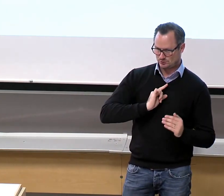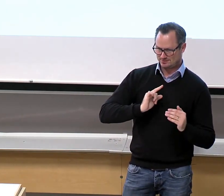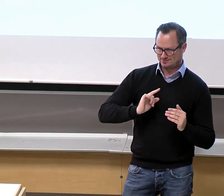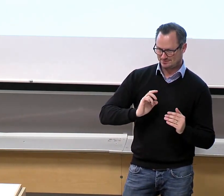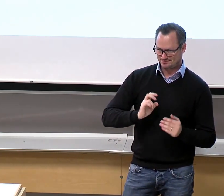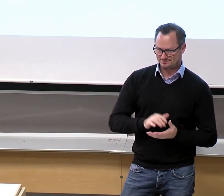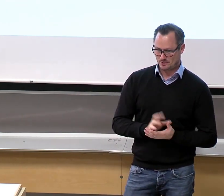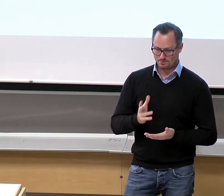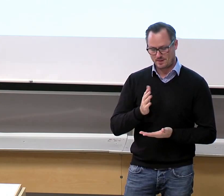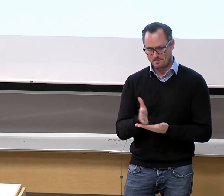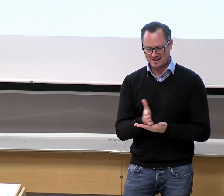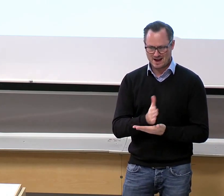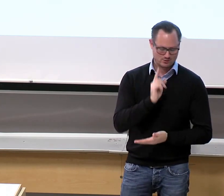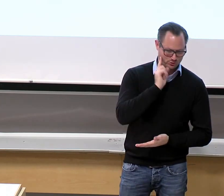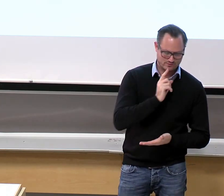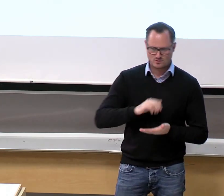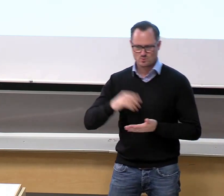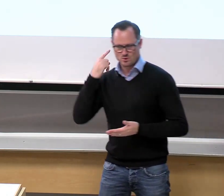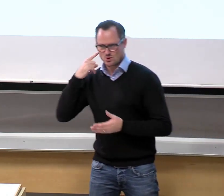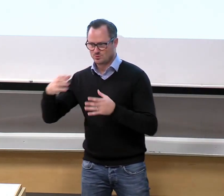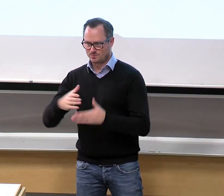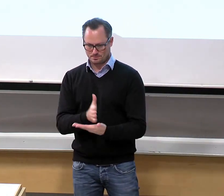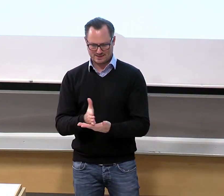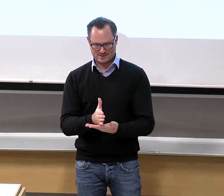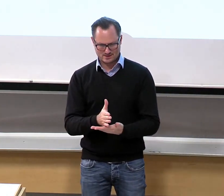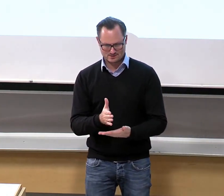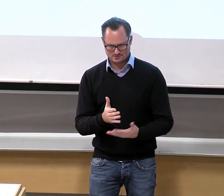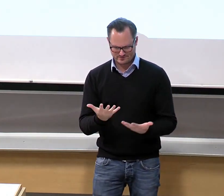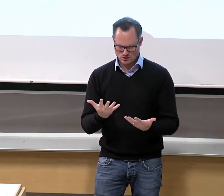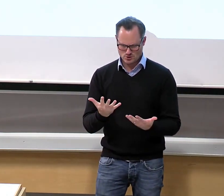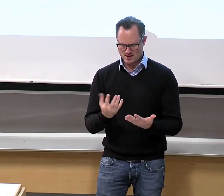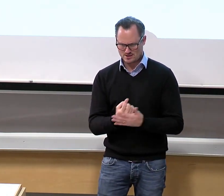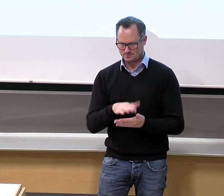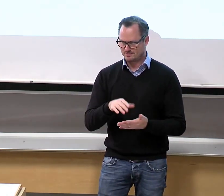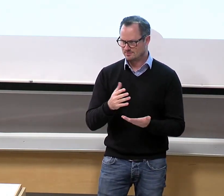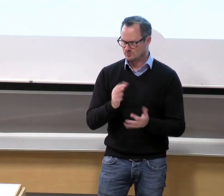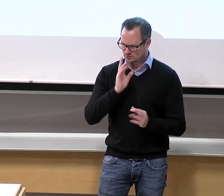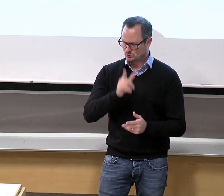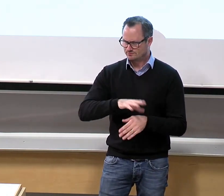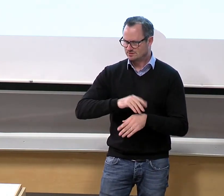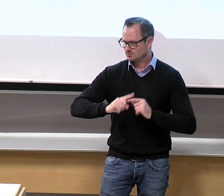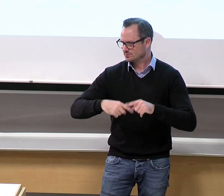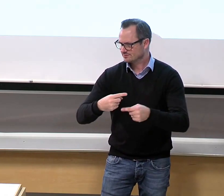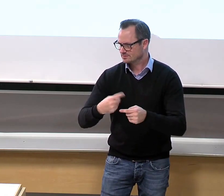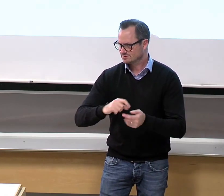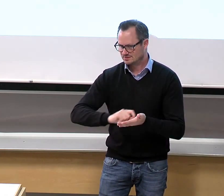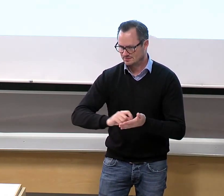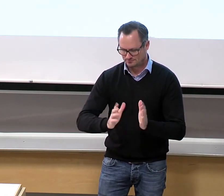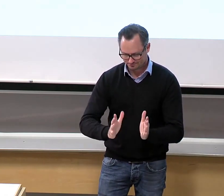Och jag vill undersöka hur de lär sig svenska. Och det blir en mellangrupp mellan hörande och döva. Och jag